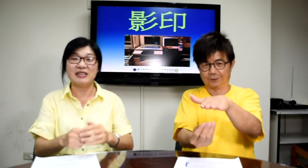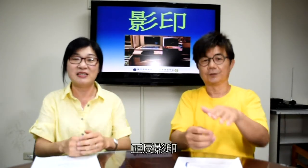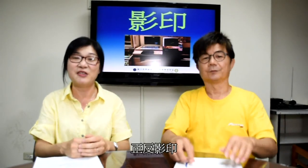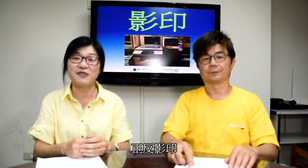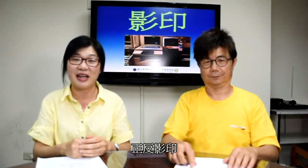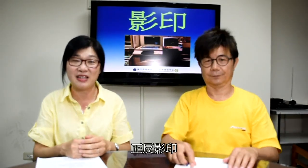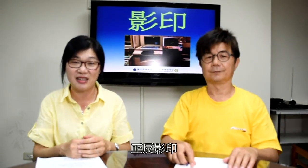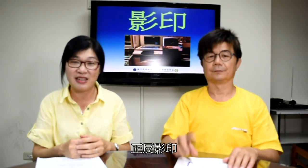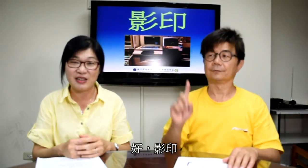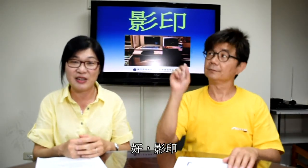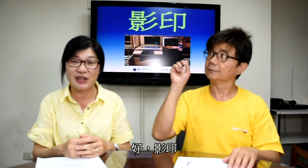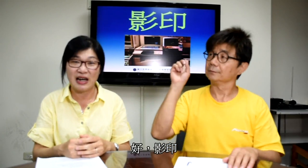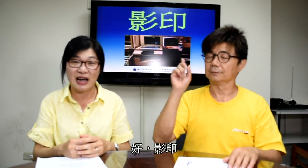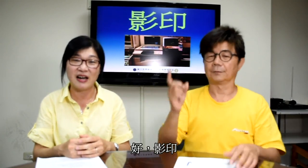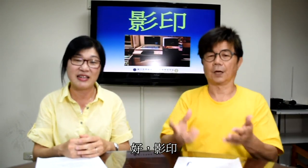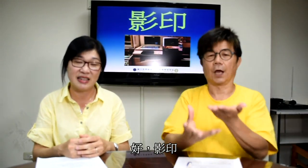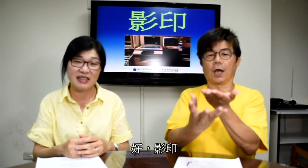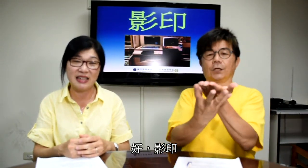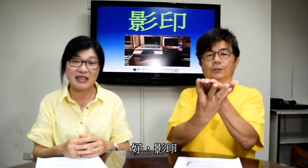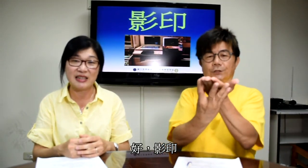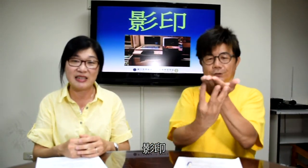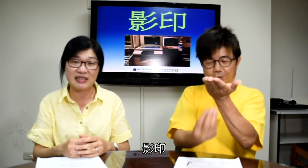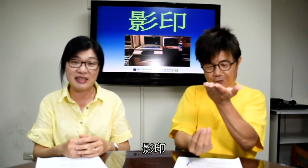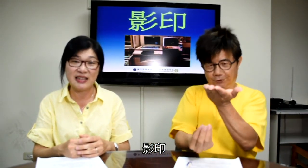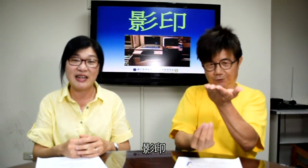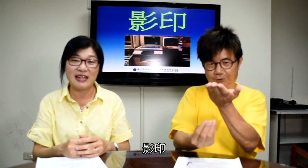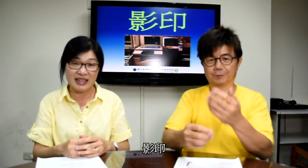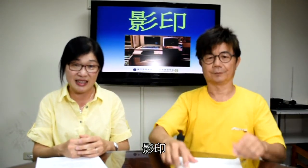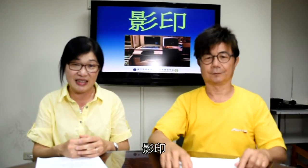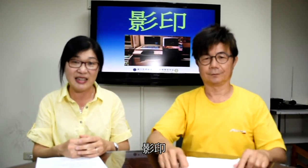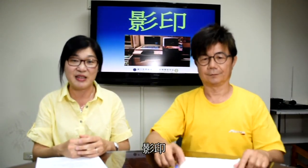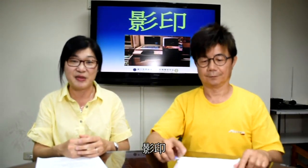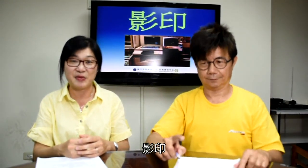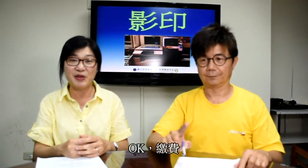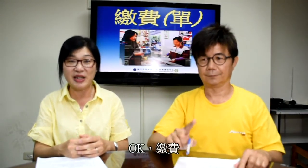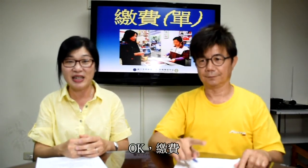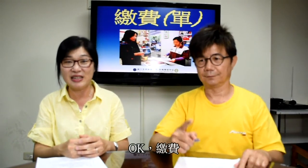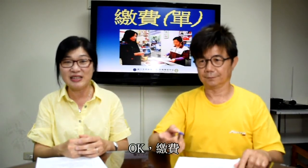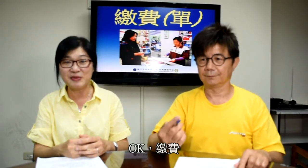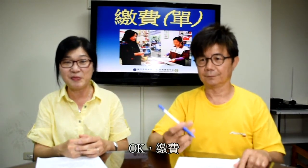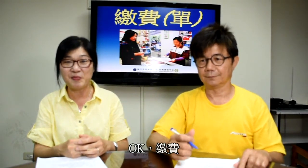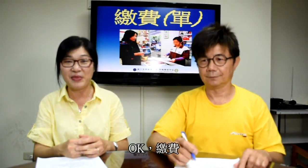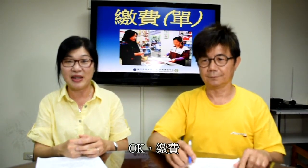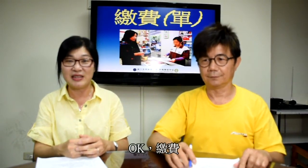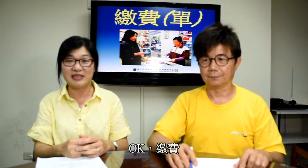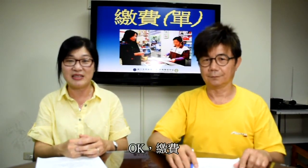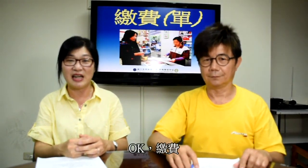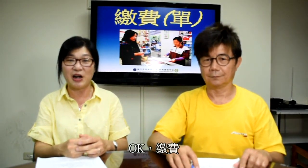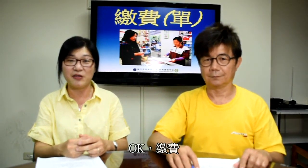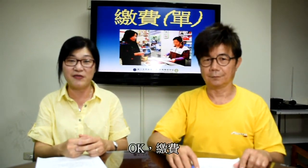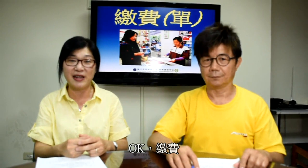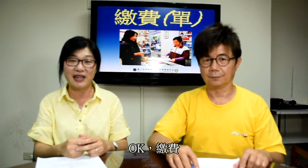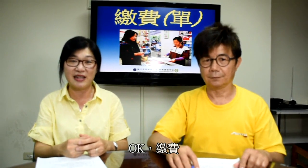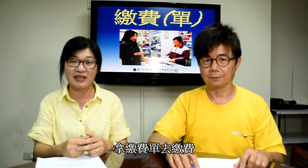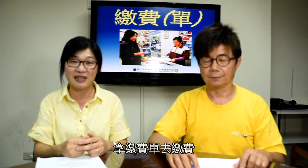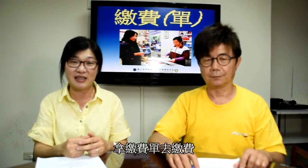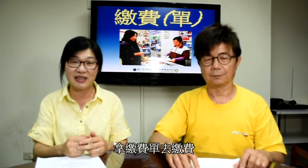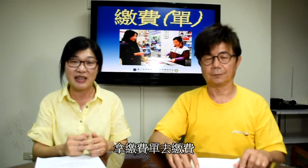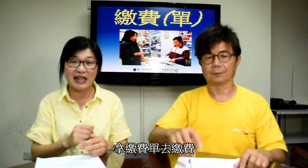正反影印，好，影印，影印 ，OK。缴费，拿缴